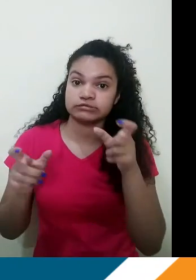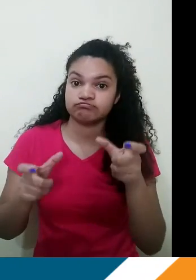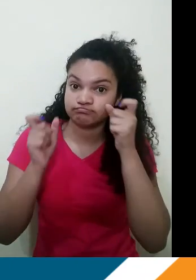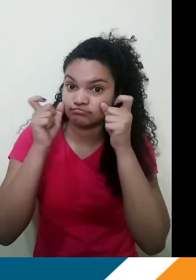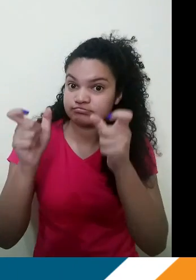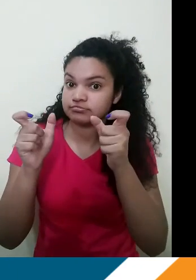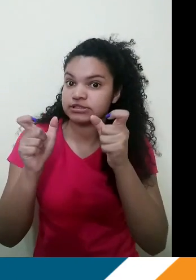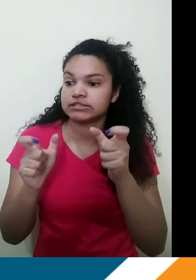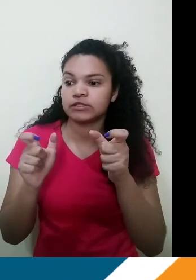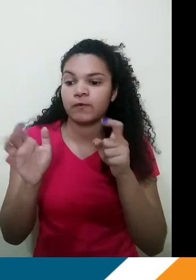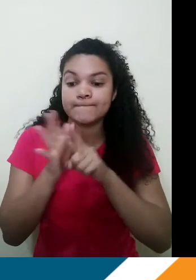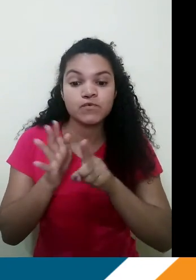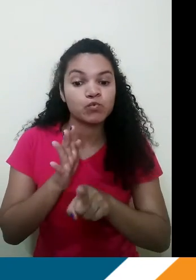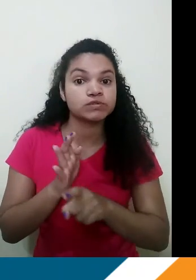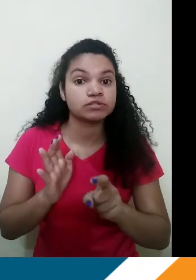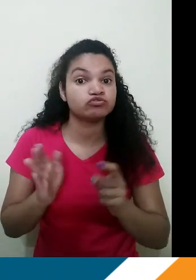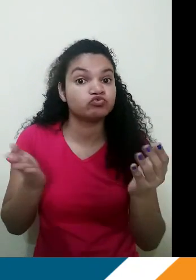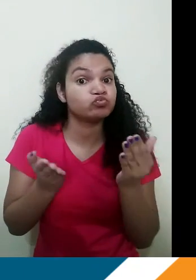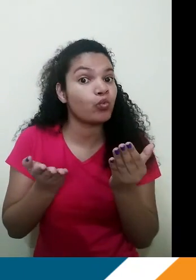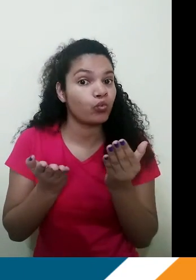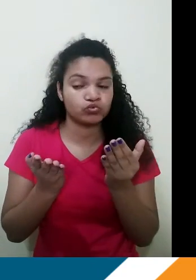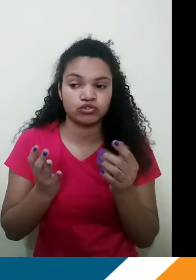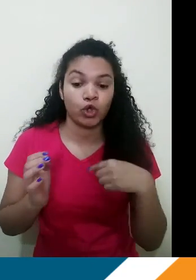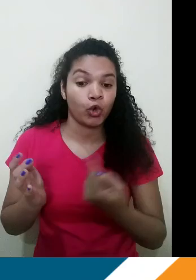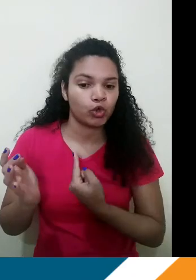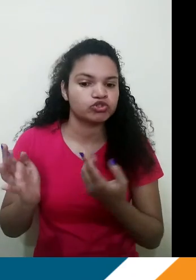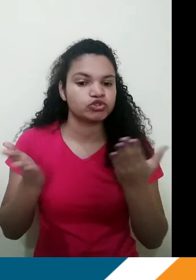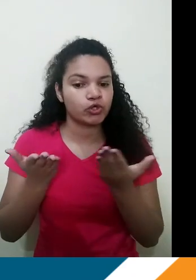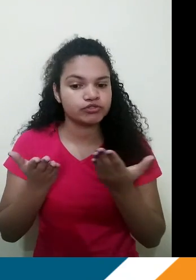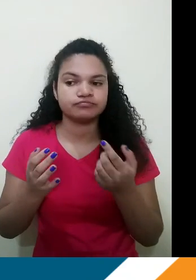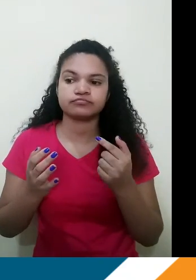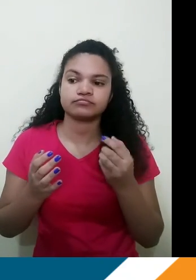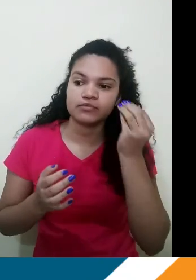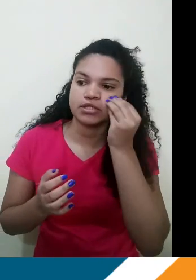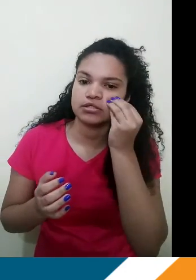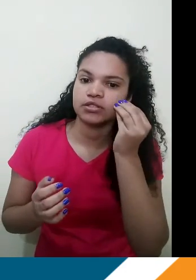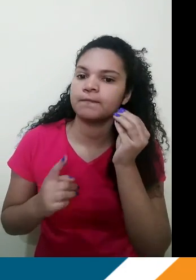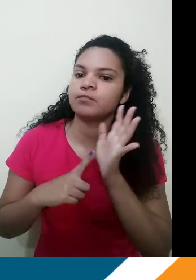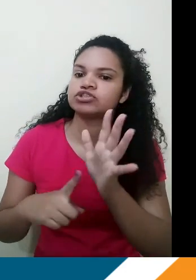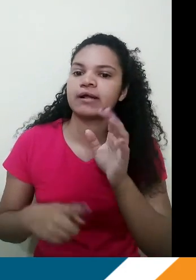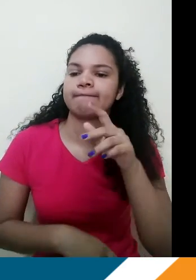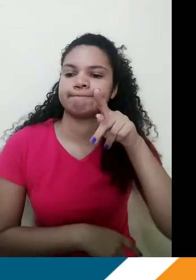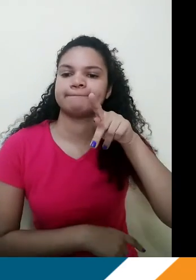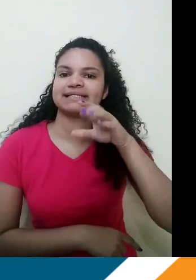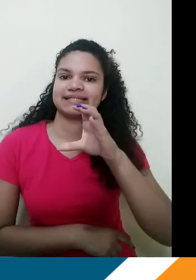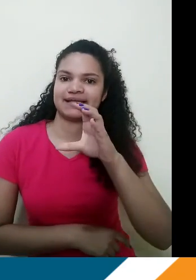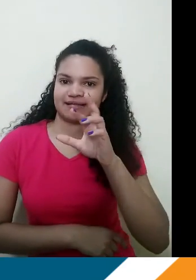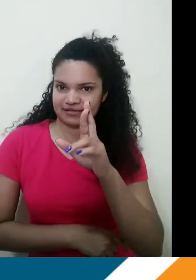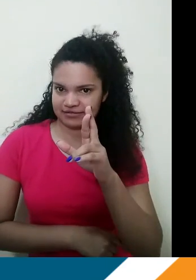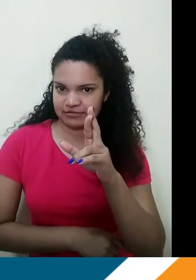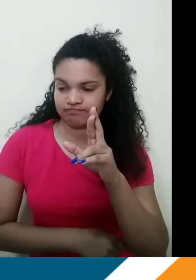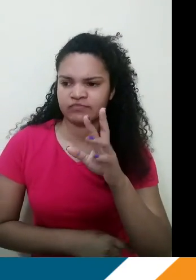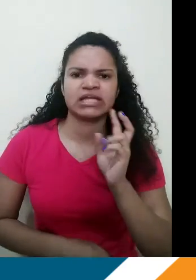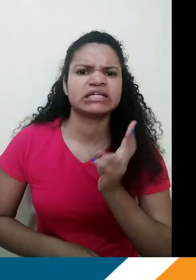nós aproveitamos para dar uma olhada na técnica de PCR, que está presente em exame de paternidade, inclusive em testes